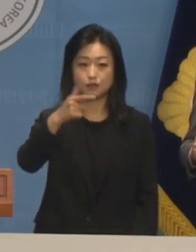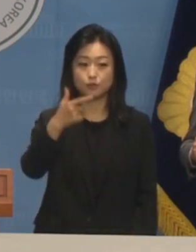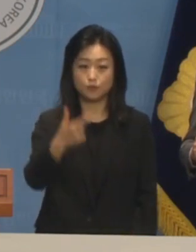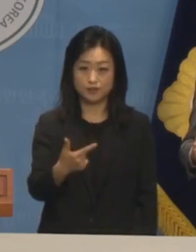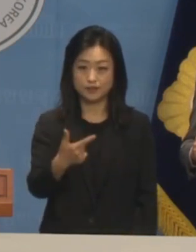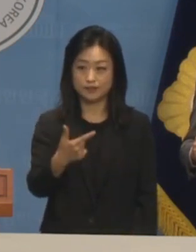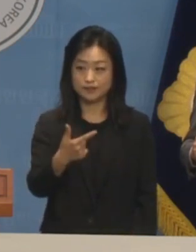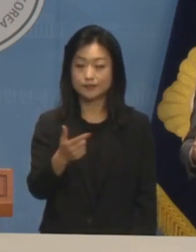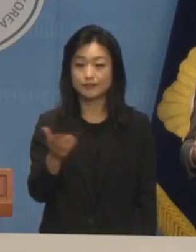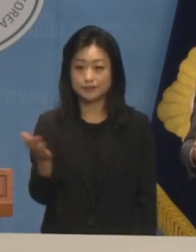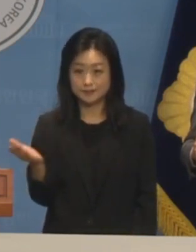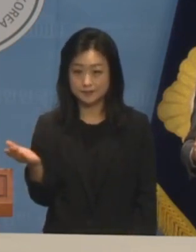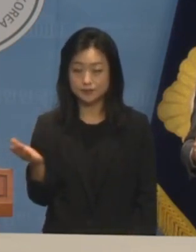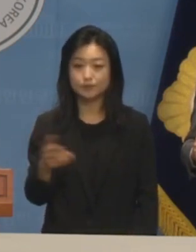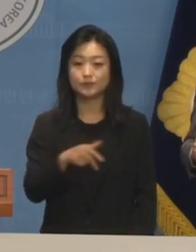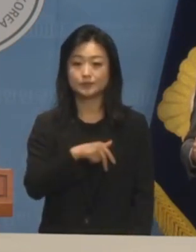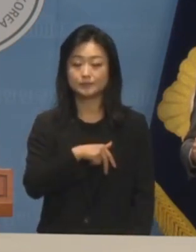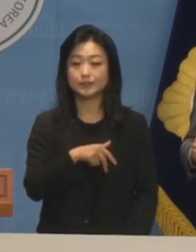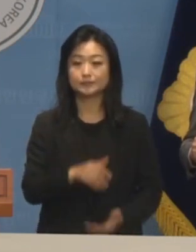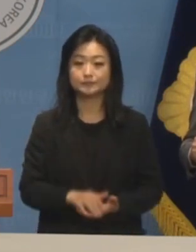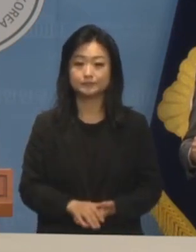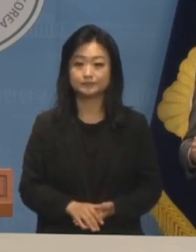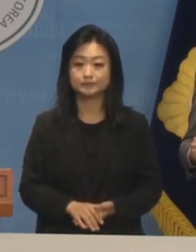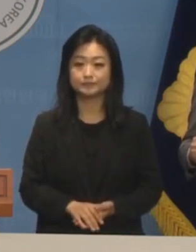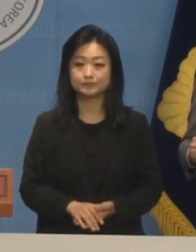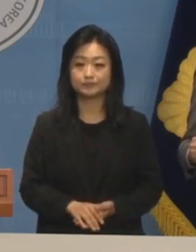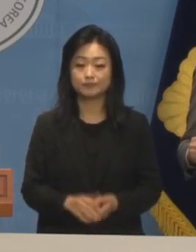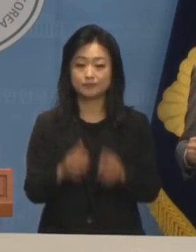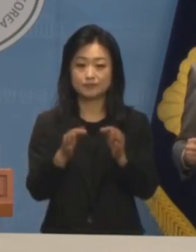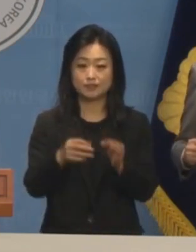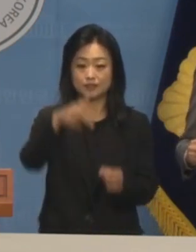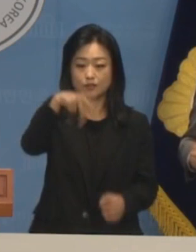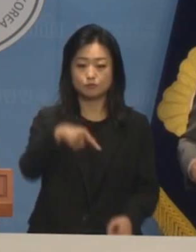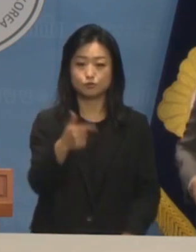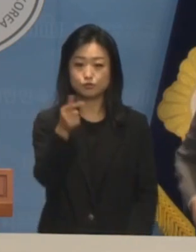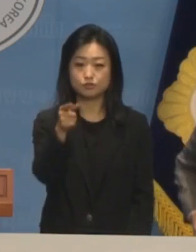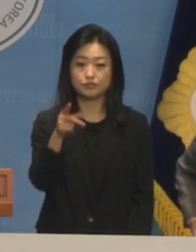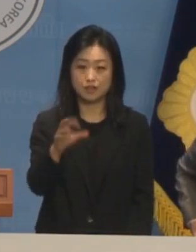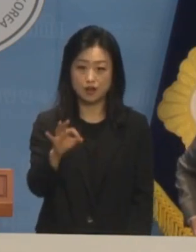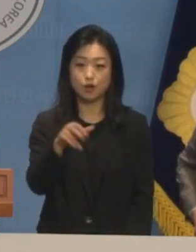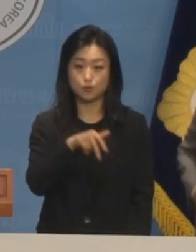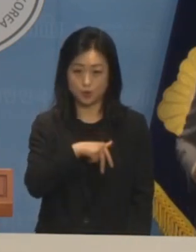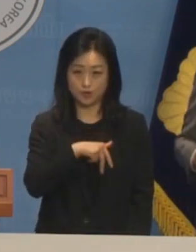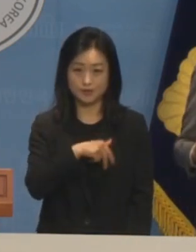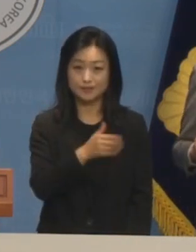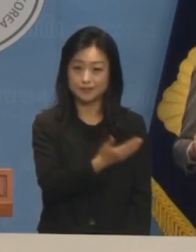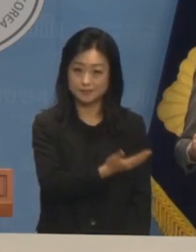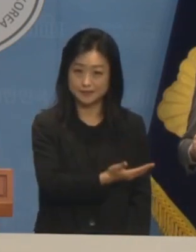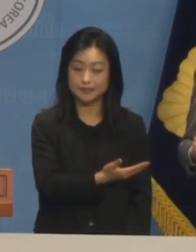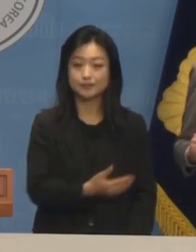해주고 계십니다. 또 조국혁신당의 김준형 의원님 함께 해주고 계십니다.